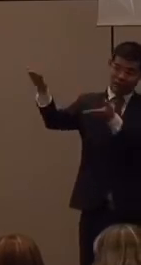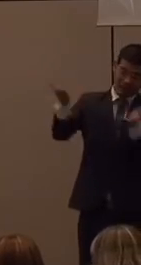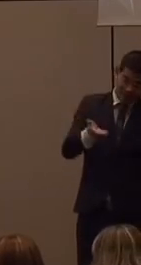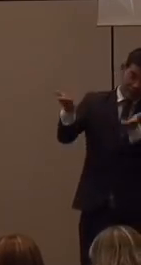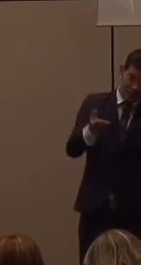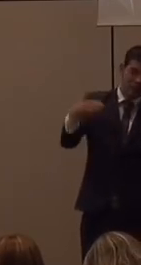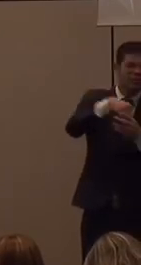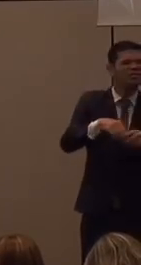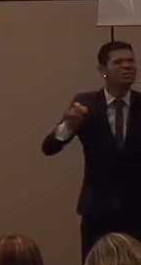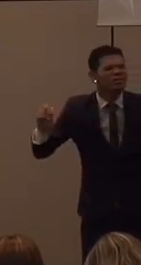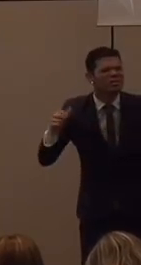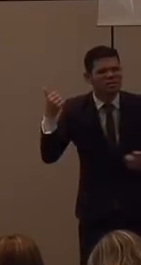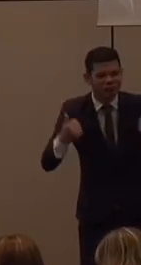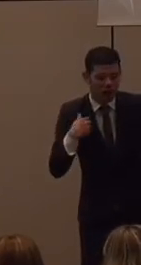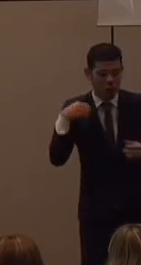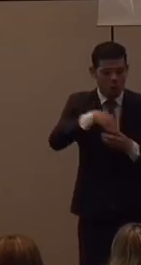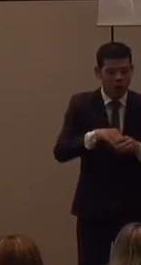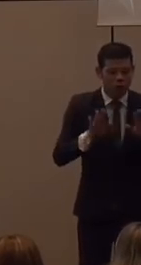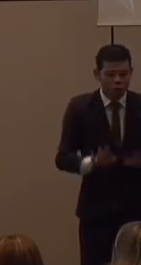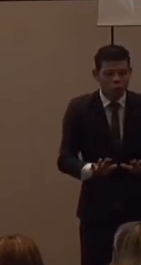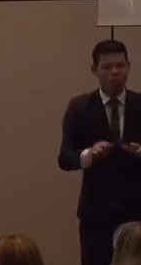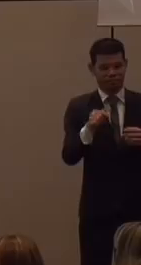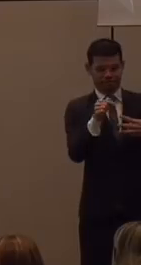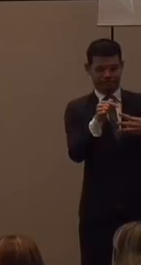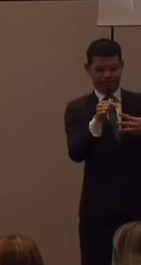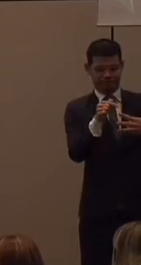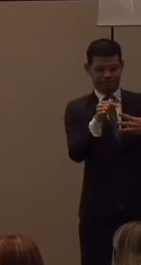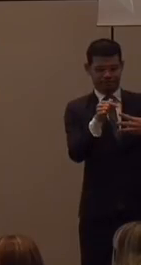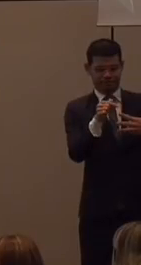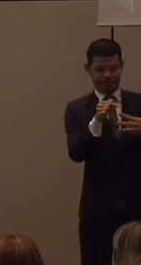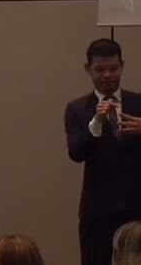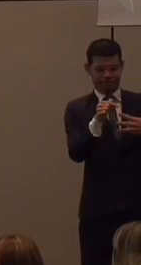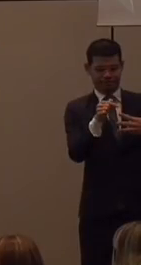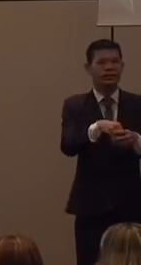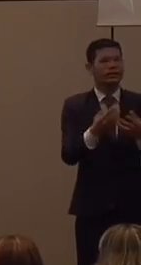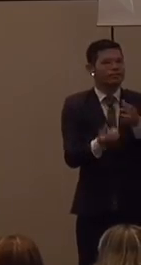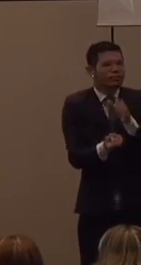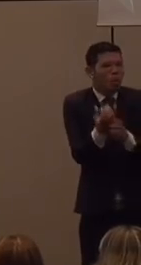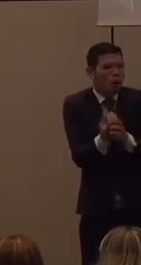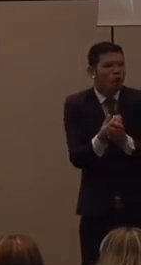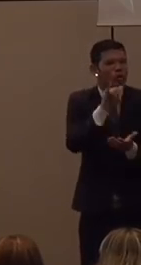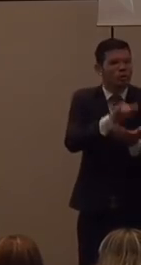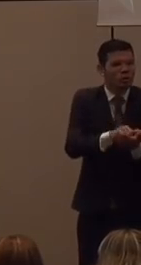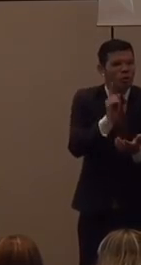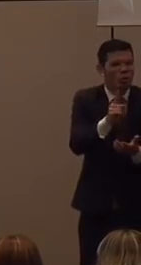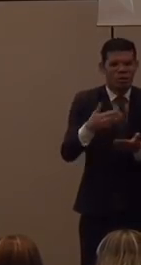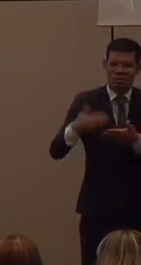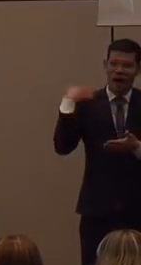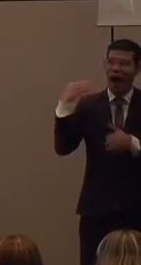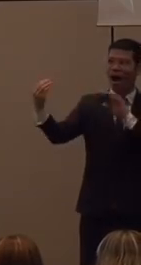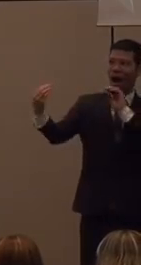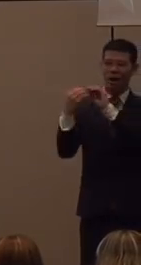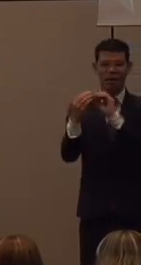materias primas y en bienes intermedios qué quiere decir eso que es precisamente porque hemos hecho esos tratados de libre comercio que tenemos